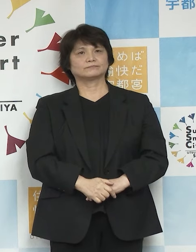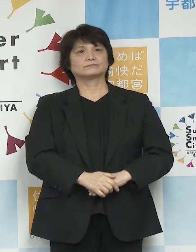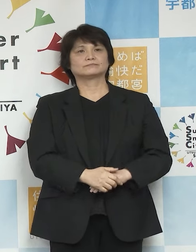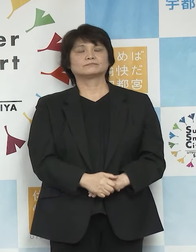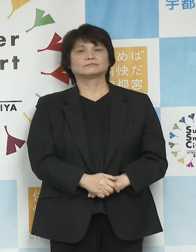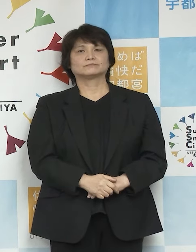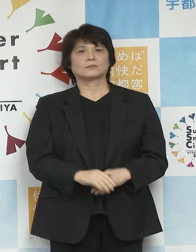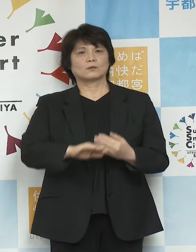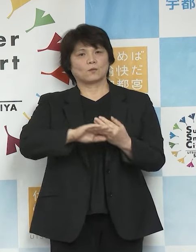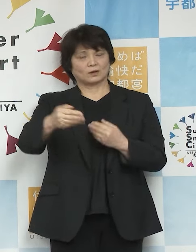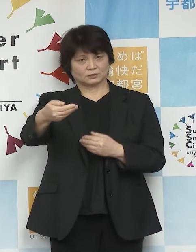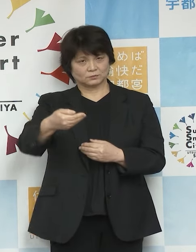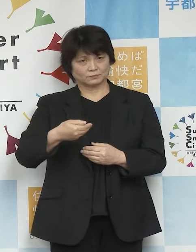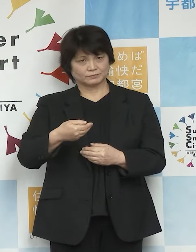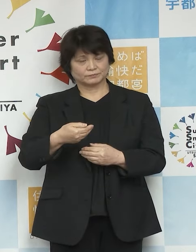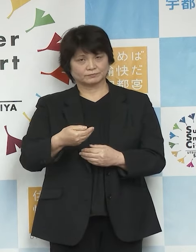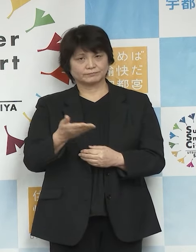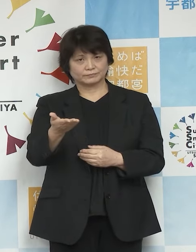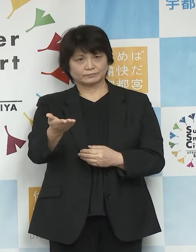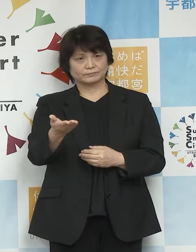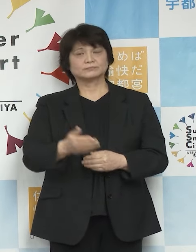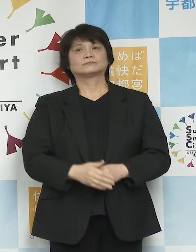他に質問のある方、よろしくお願いいたします。